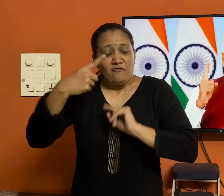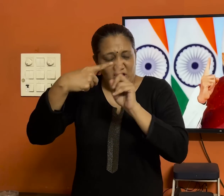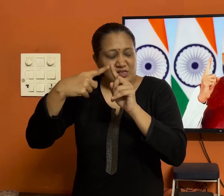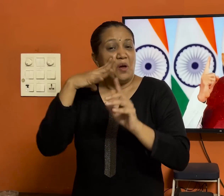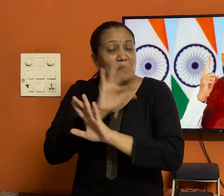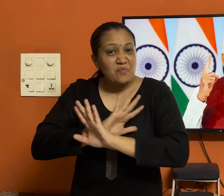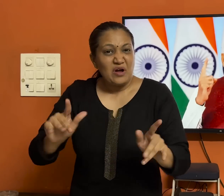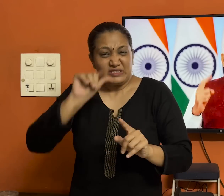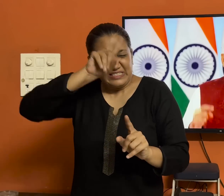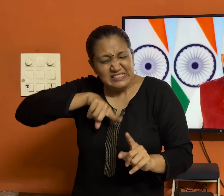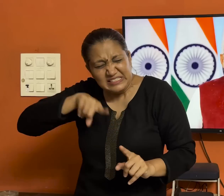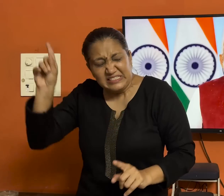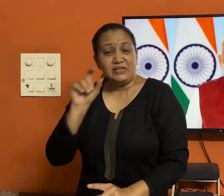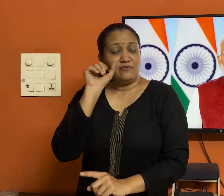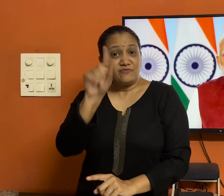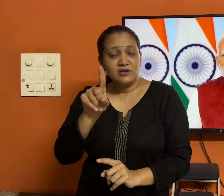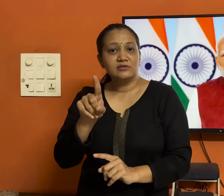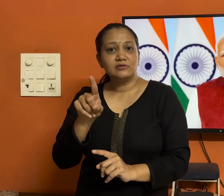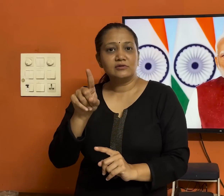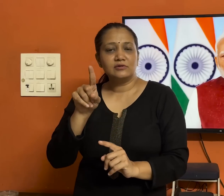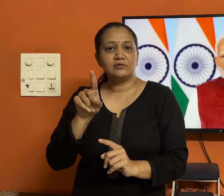राष्ट्र सर्वोपरि होता है,